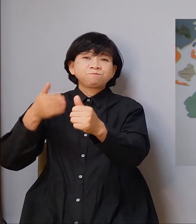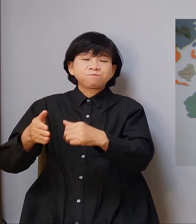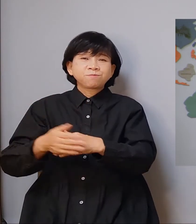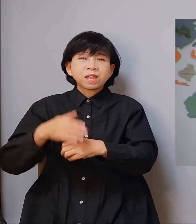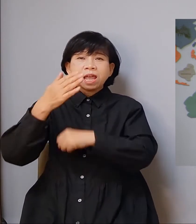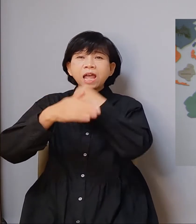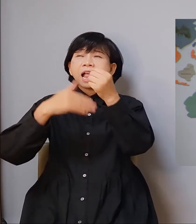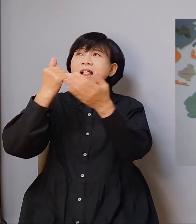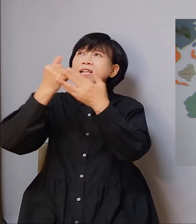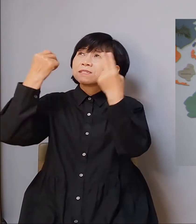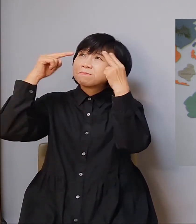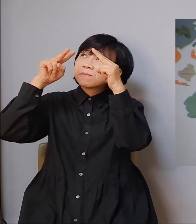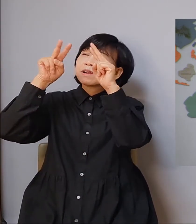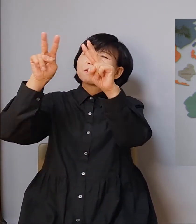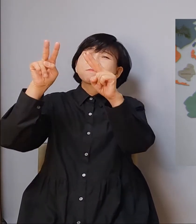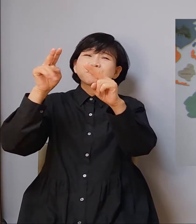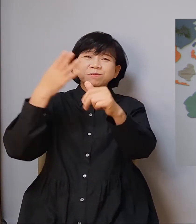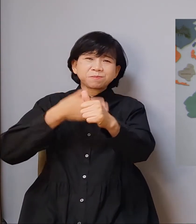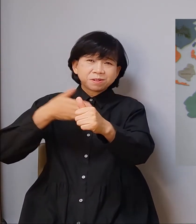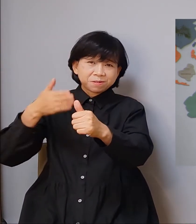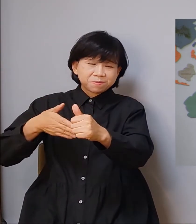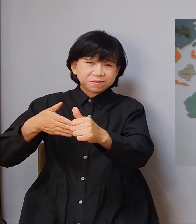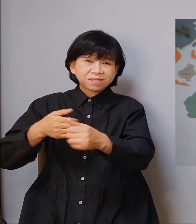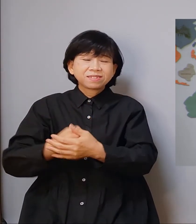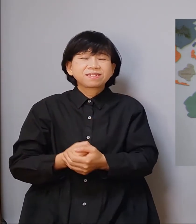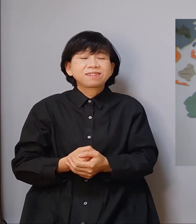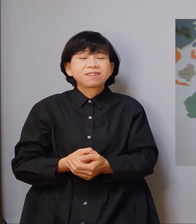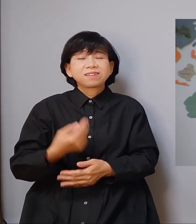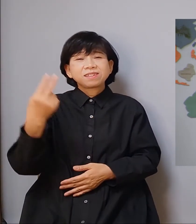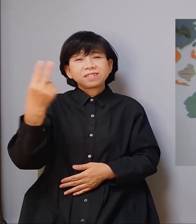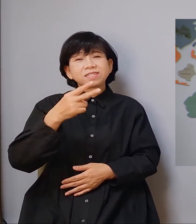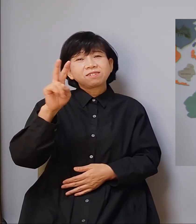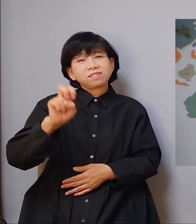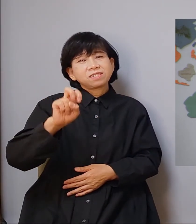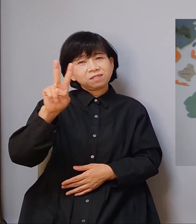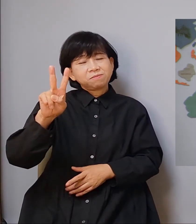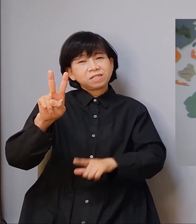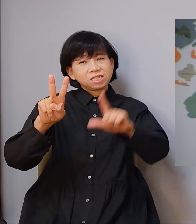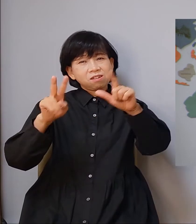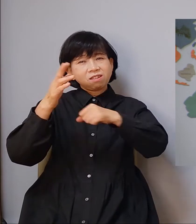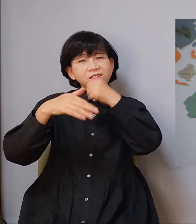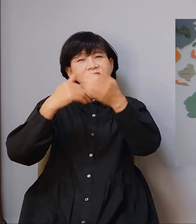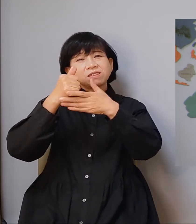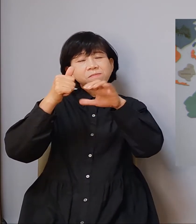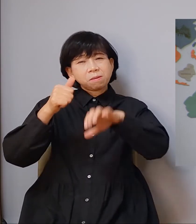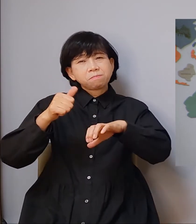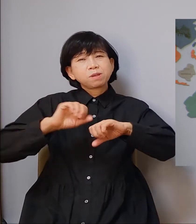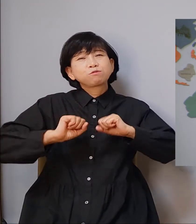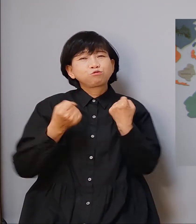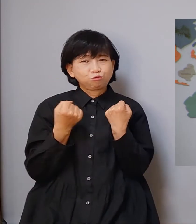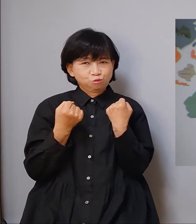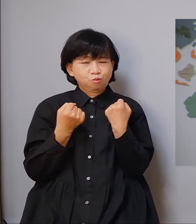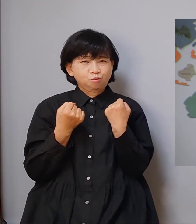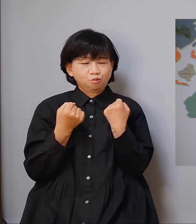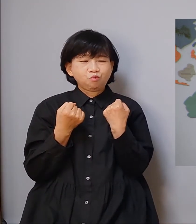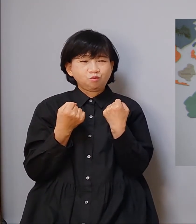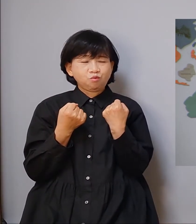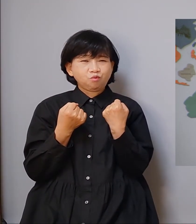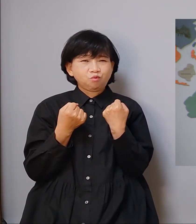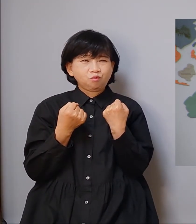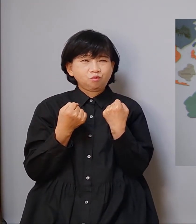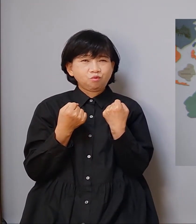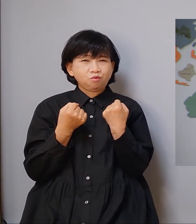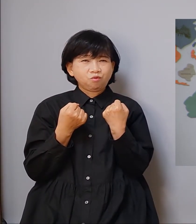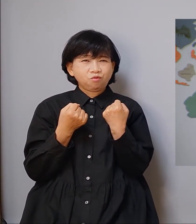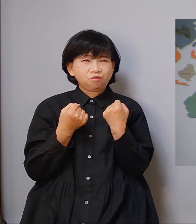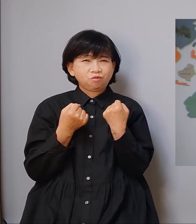하나님 바라볼 수 있기를 바랍니다. 2022년 하나님 앞에 불순종했다면, 2022년 하나님 앞에 죄지은